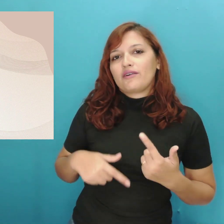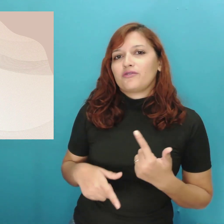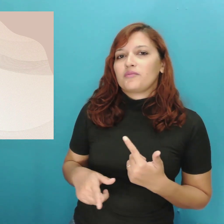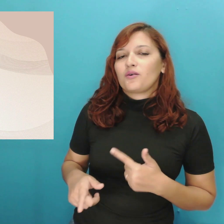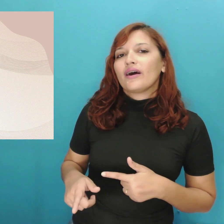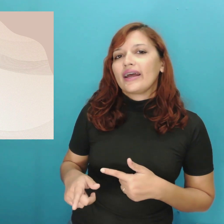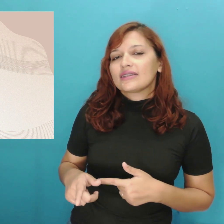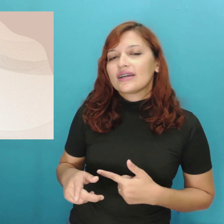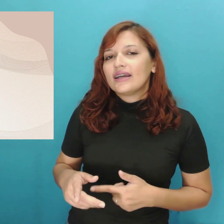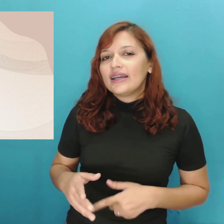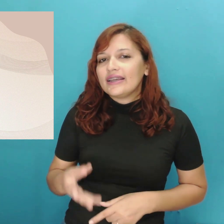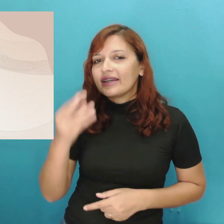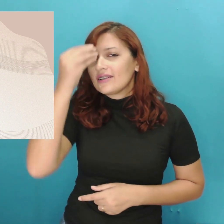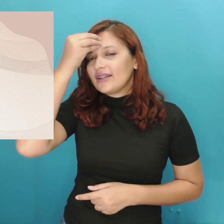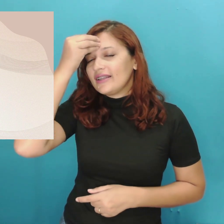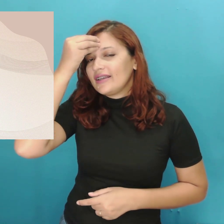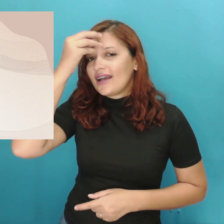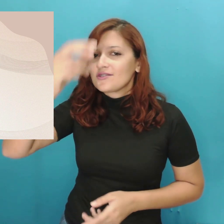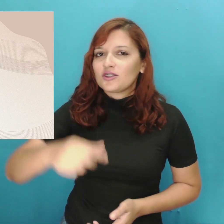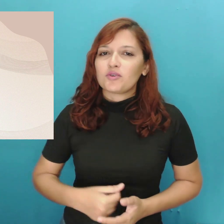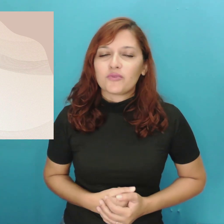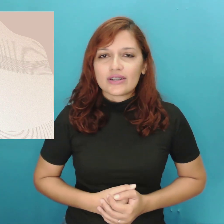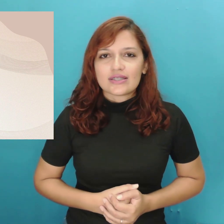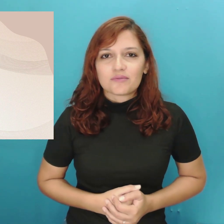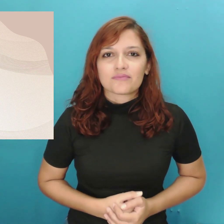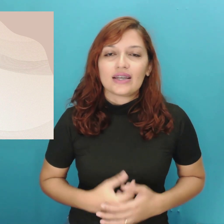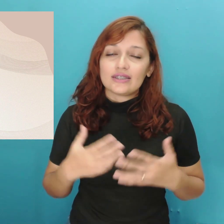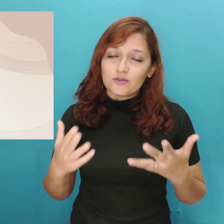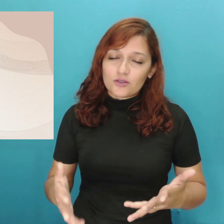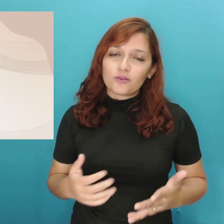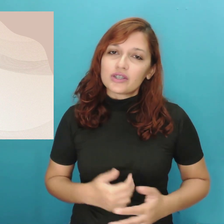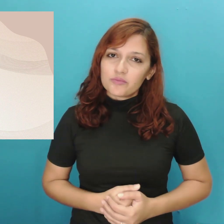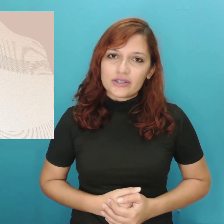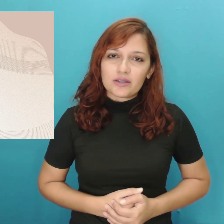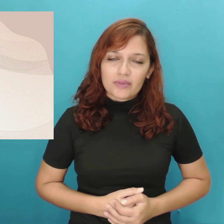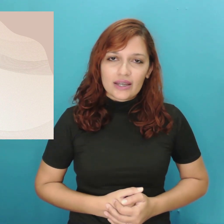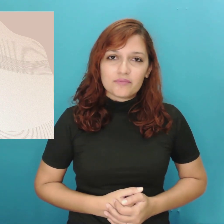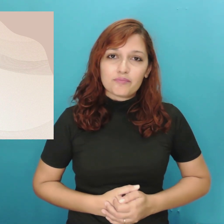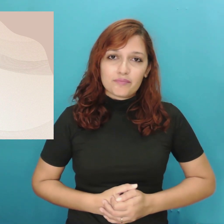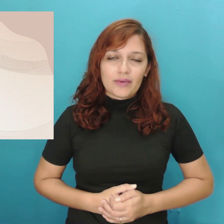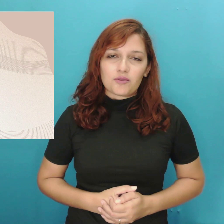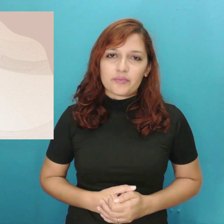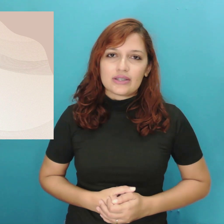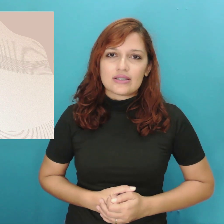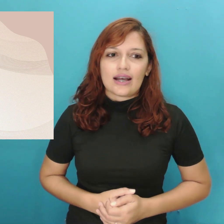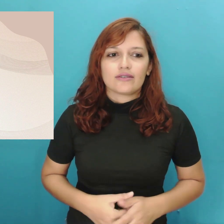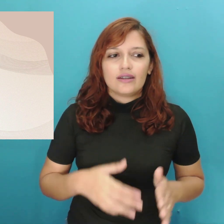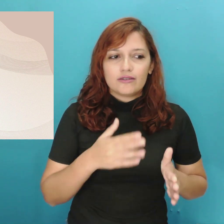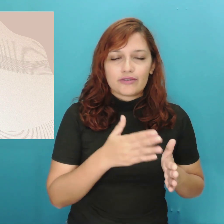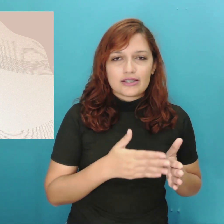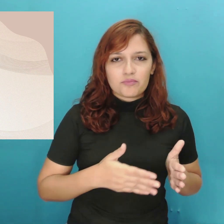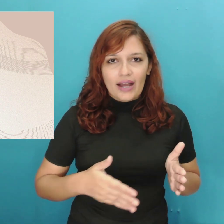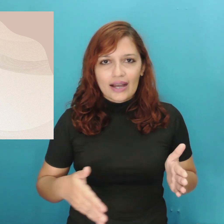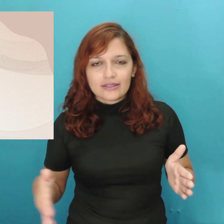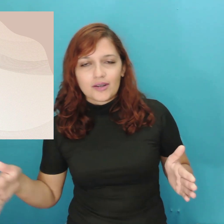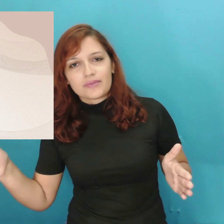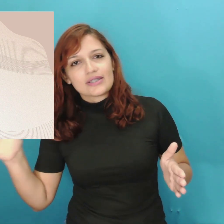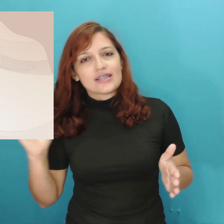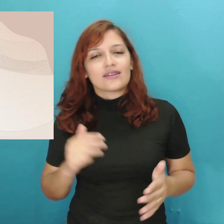forma correta e aquilo ali a gente memoriza. Então, isso contribui também para o aprendizado. Faz parte do aprendizado a